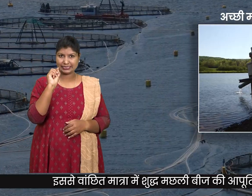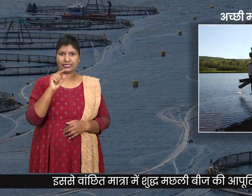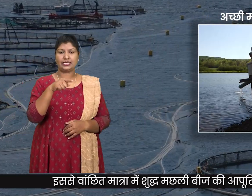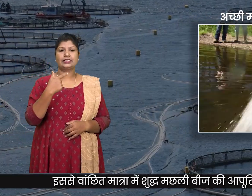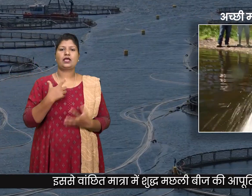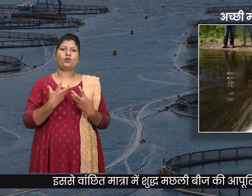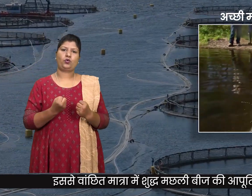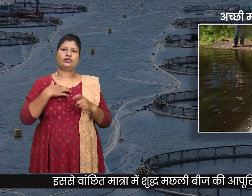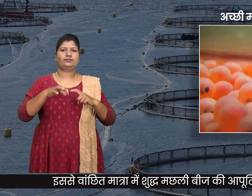है।